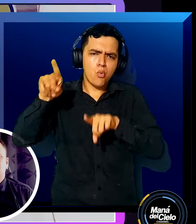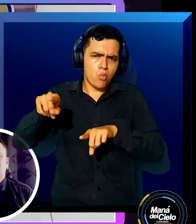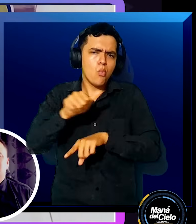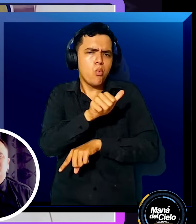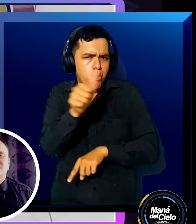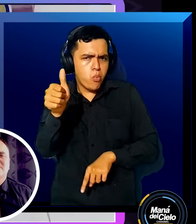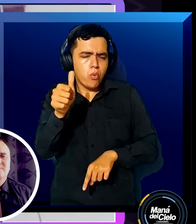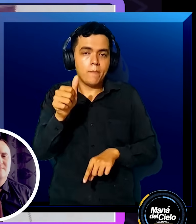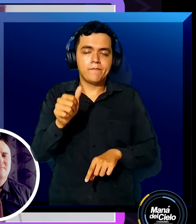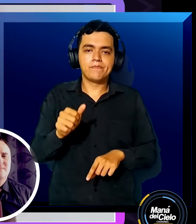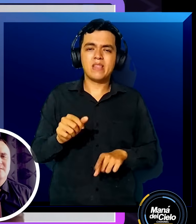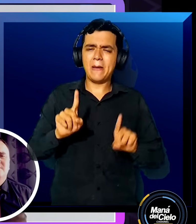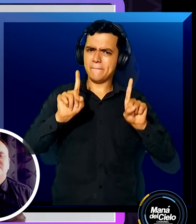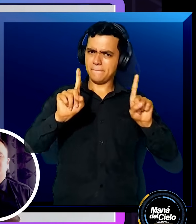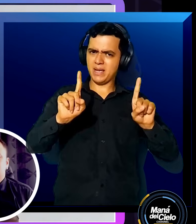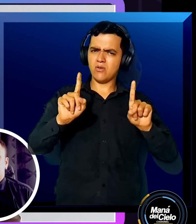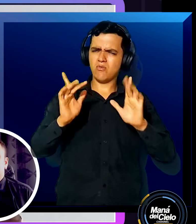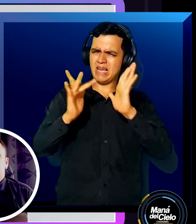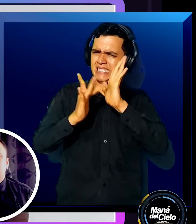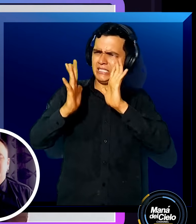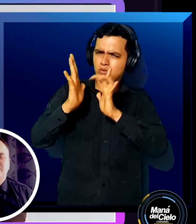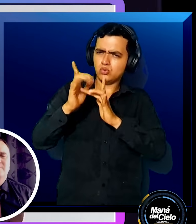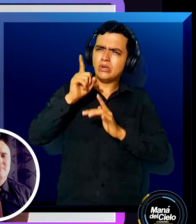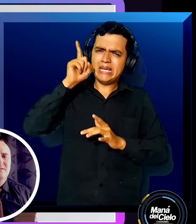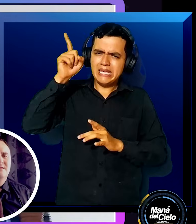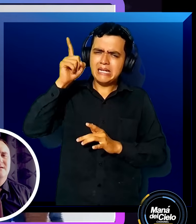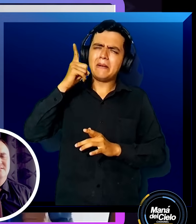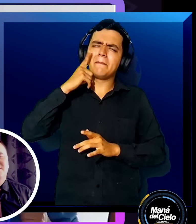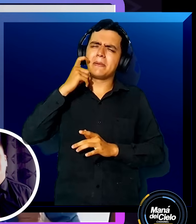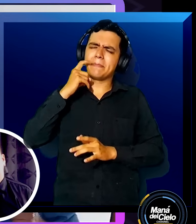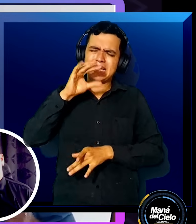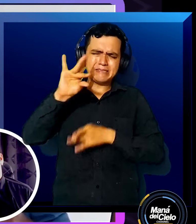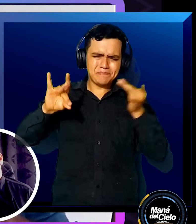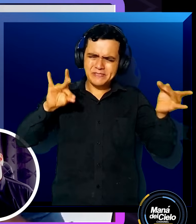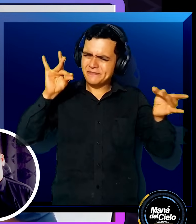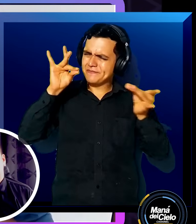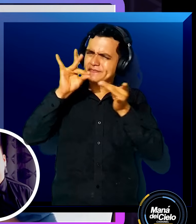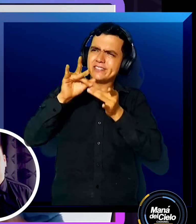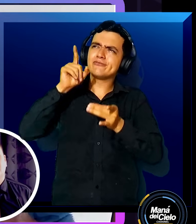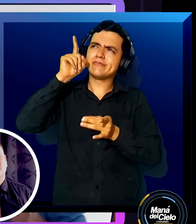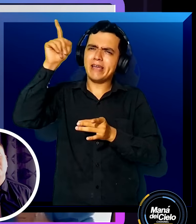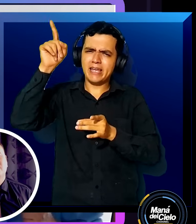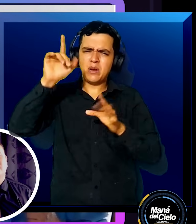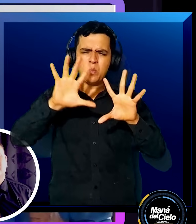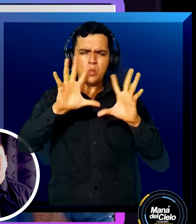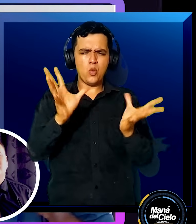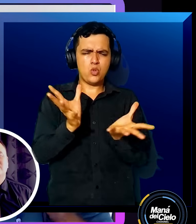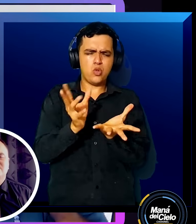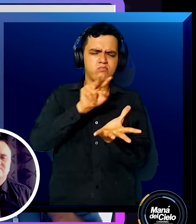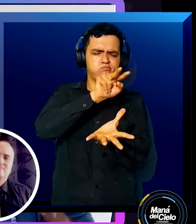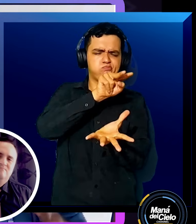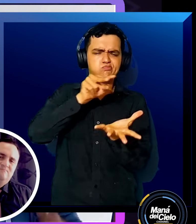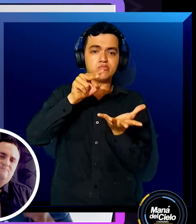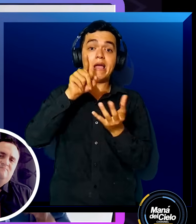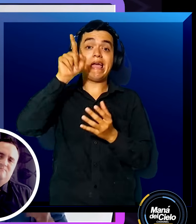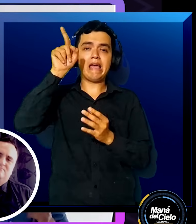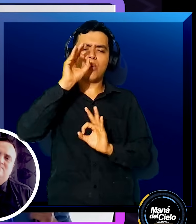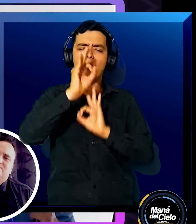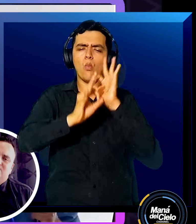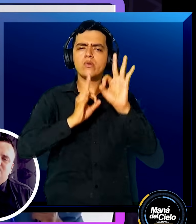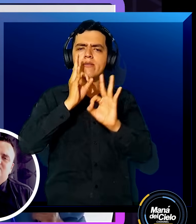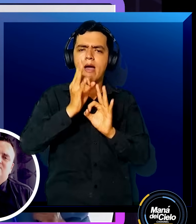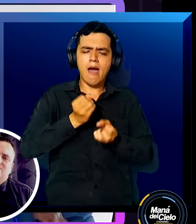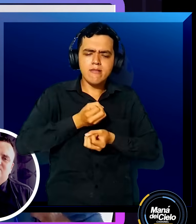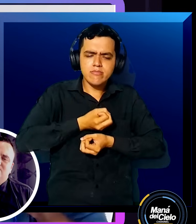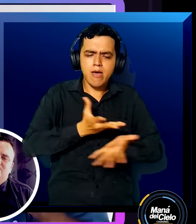regala alguito, yo no tengo, vea que somos tan pobres, tan miserables, nos vamos a morir de hambre. Cuando un hijo de Dios dice que se